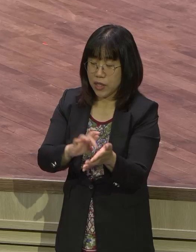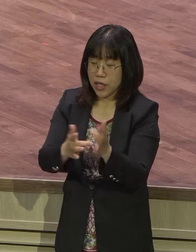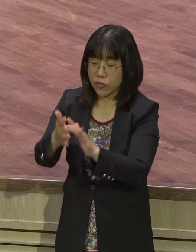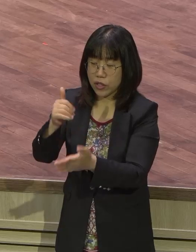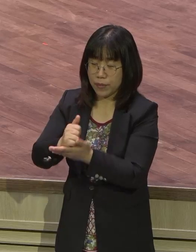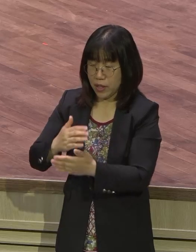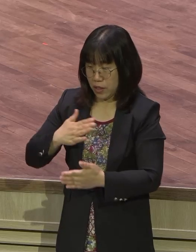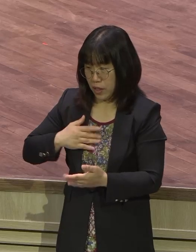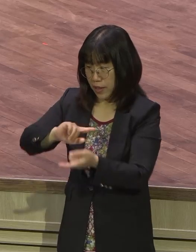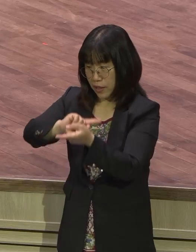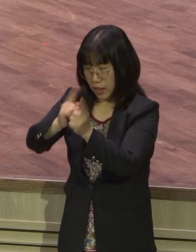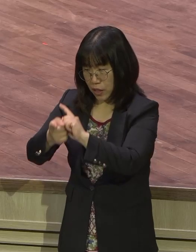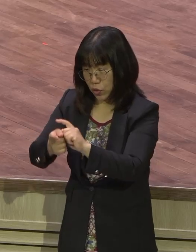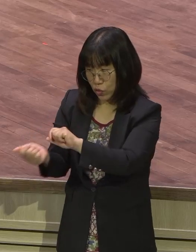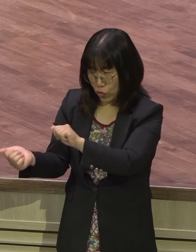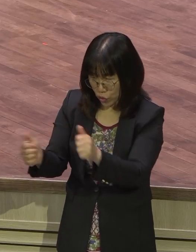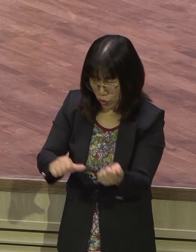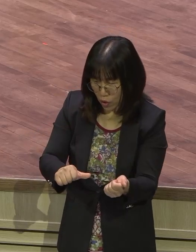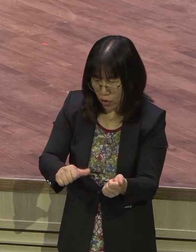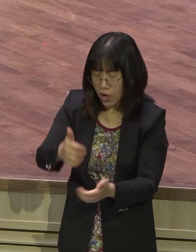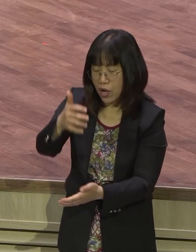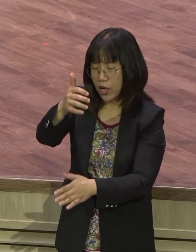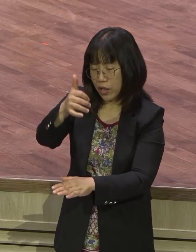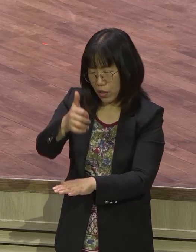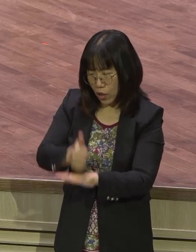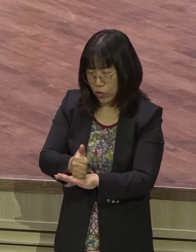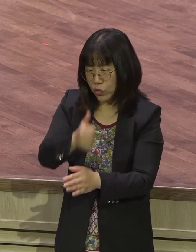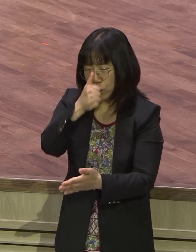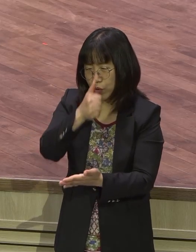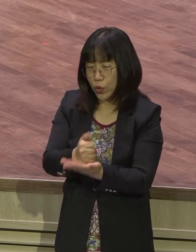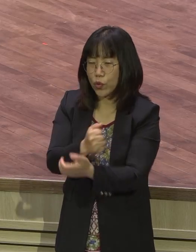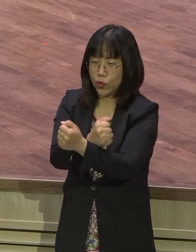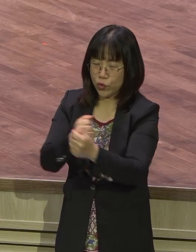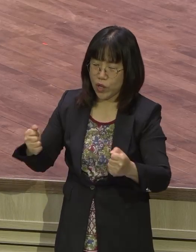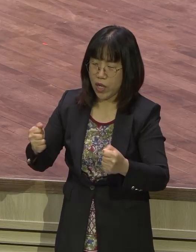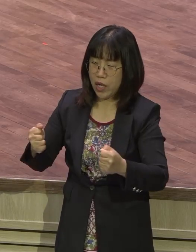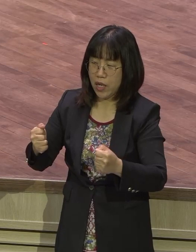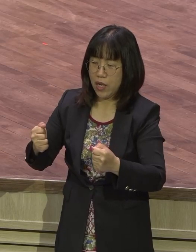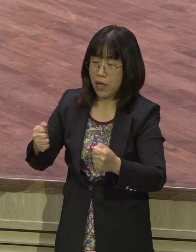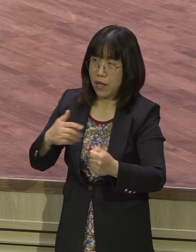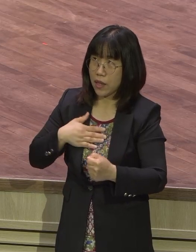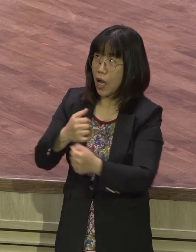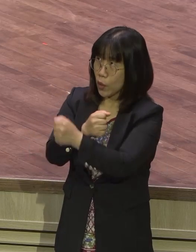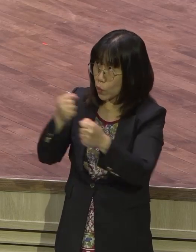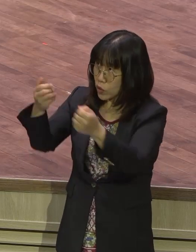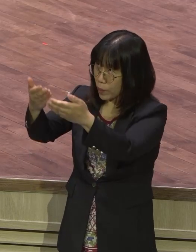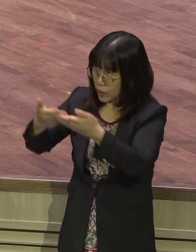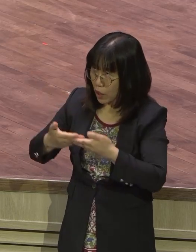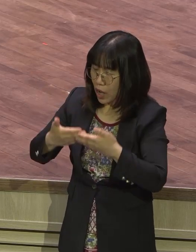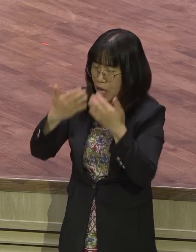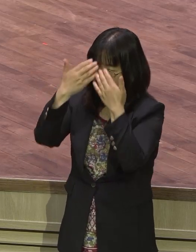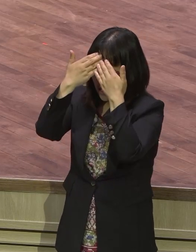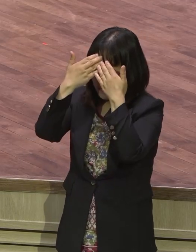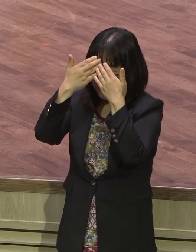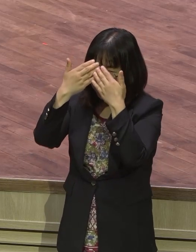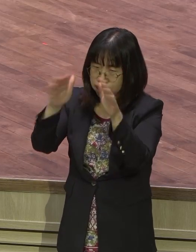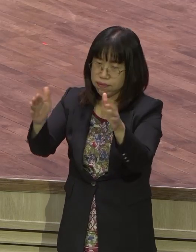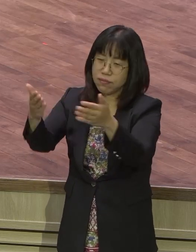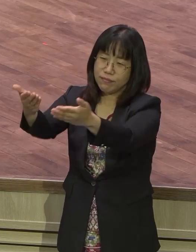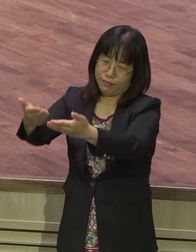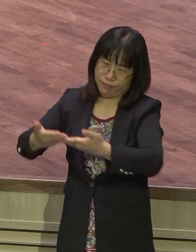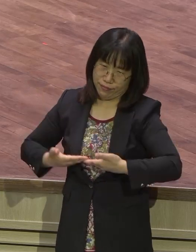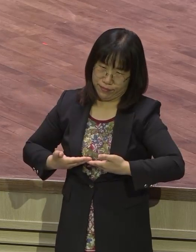죽음으로 인해서 모든 사람이 속죄를 받게 된 것을 예피하는 겁니다 예수님이 죽으심으로 우리 속죄